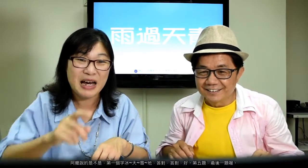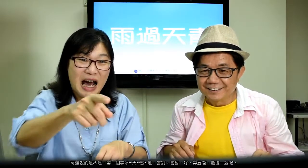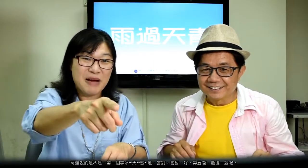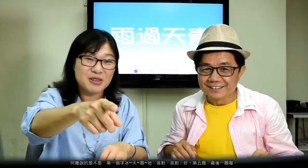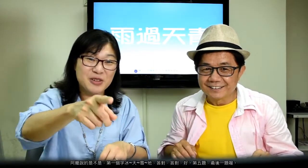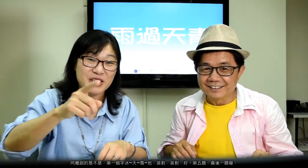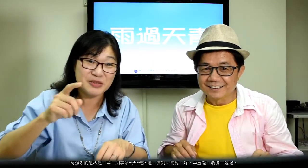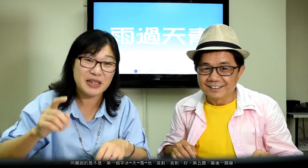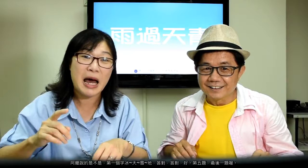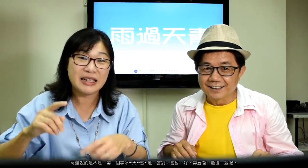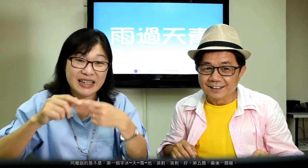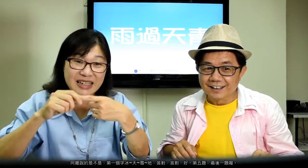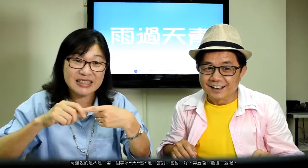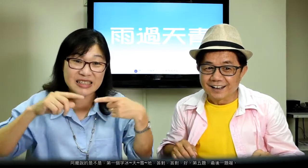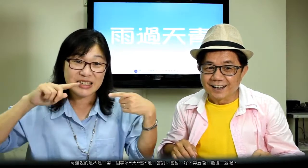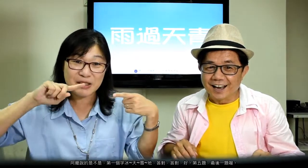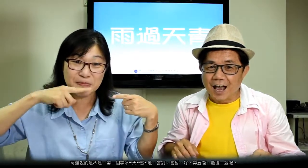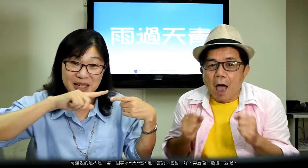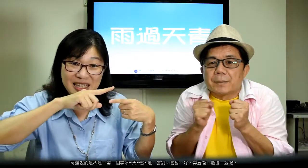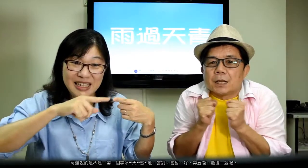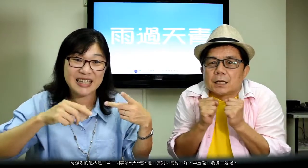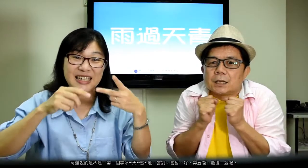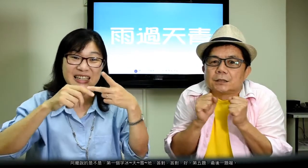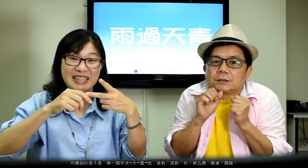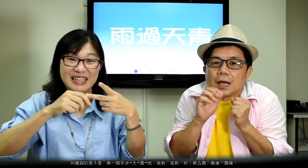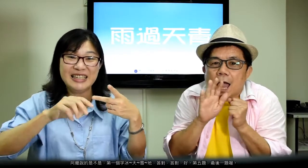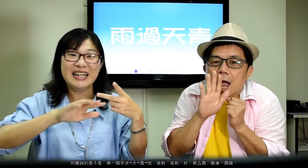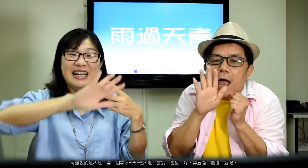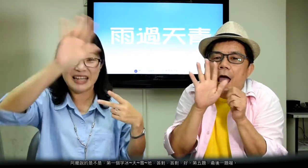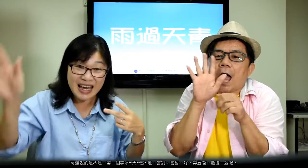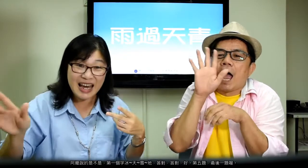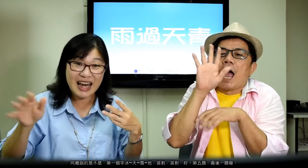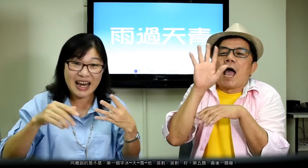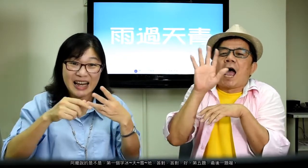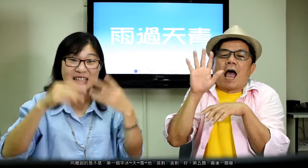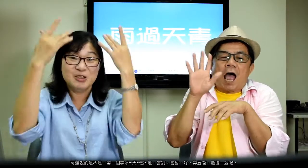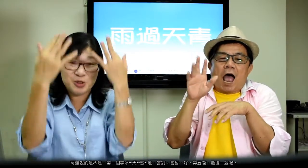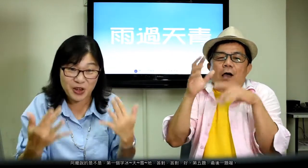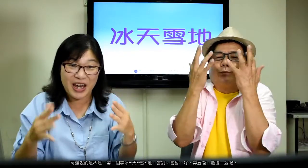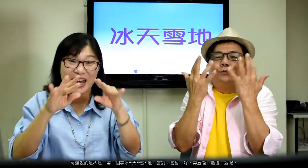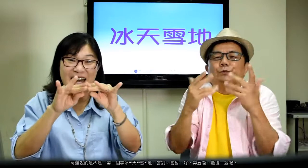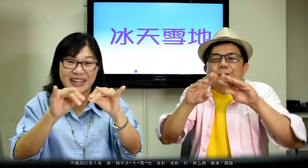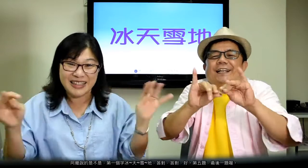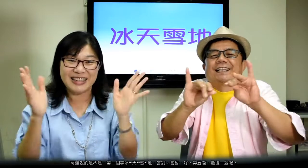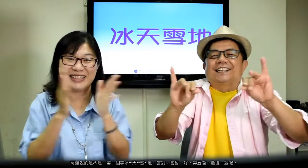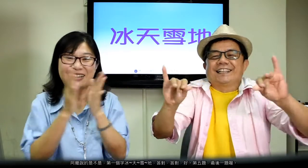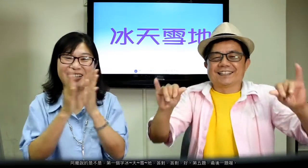阿嬷说的是不是？第一个字，冰天雪地，答对，